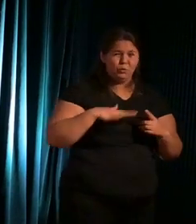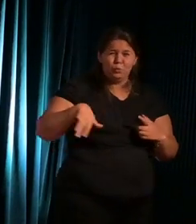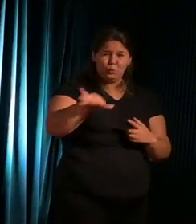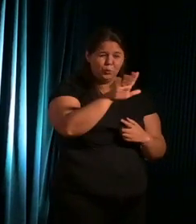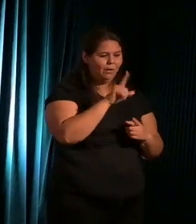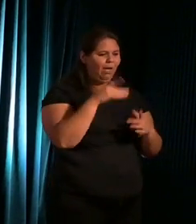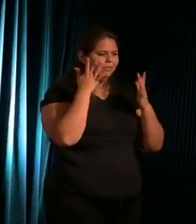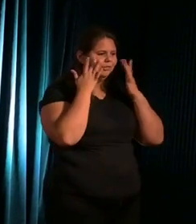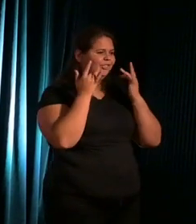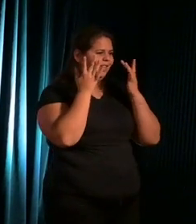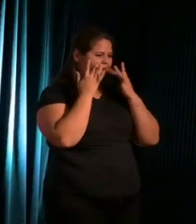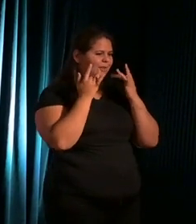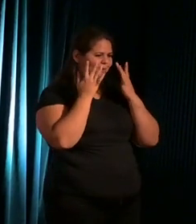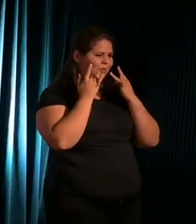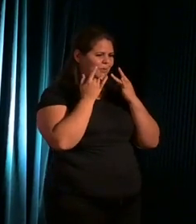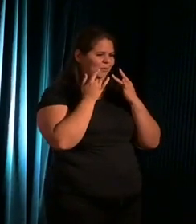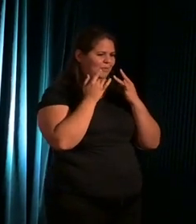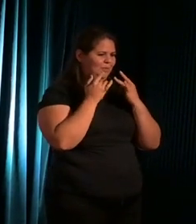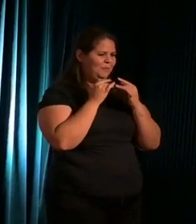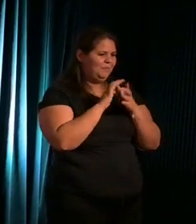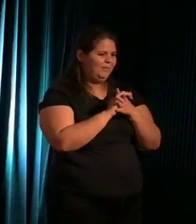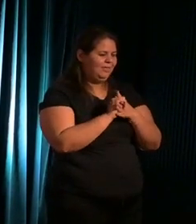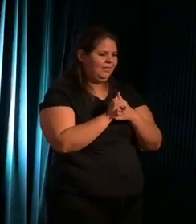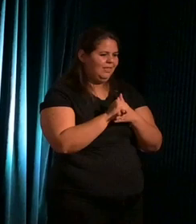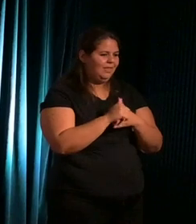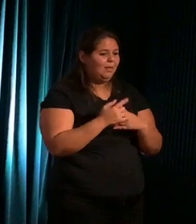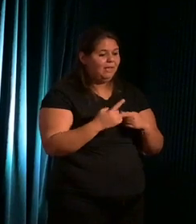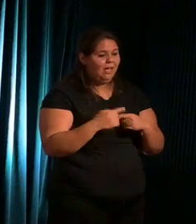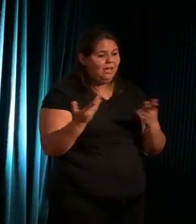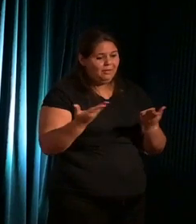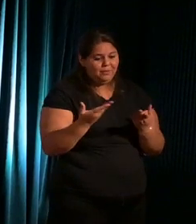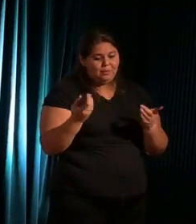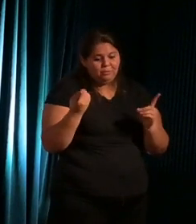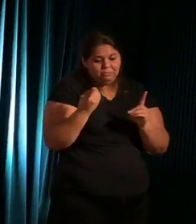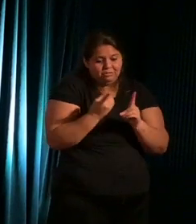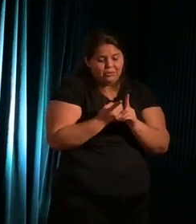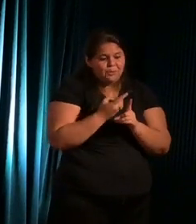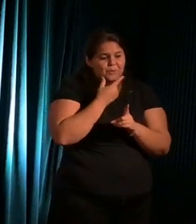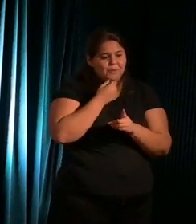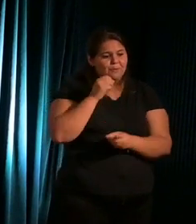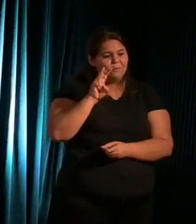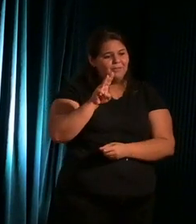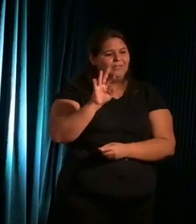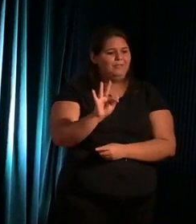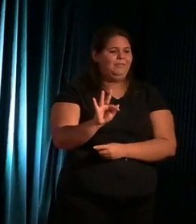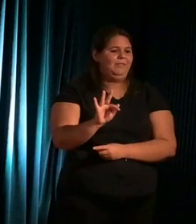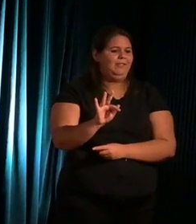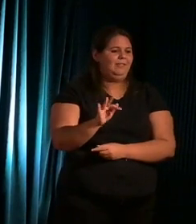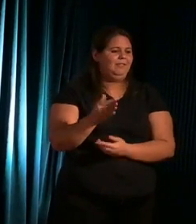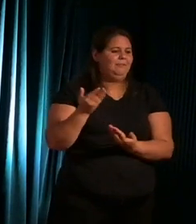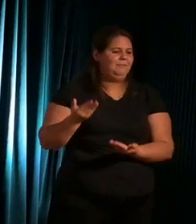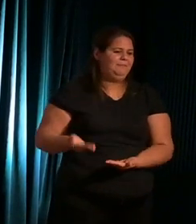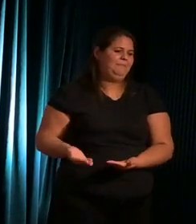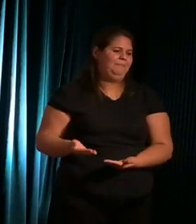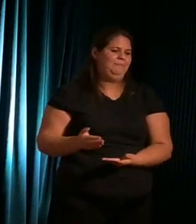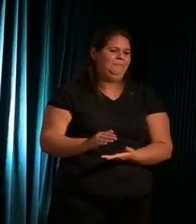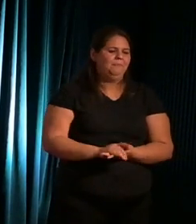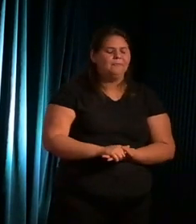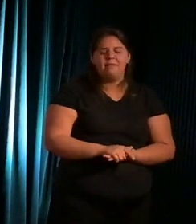Tudo é teatral. Tudo é teatral. Então a gente se encontrou aqui, né, porque eu também sou essa pessoa, né, da performance.